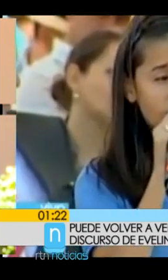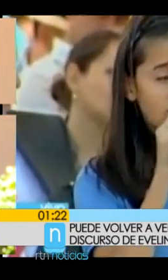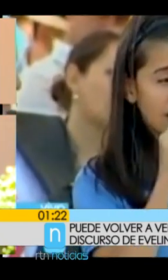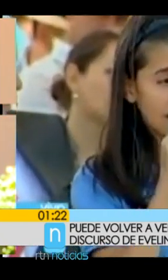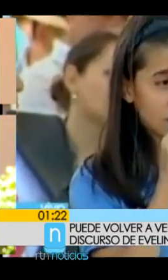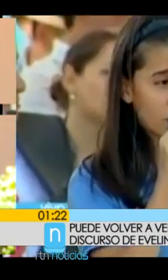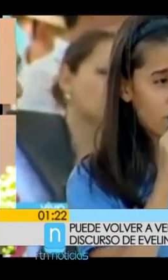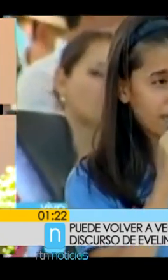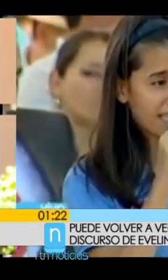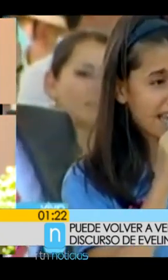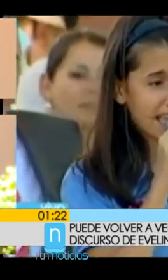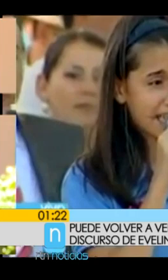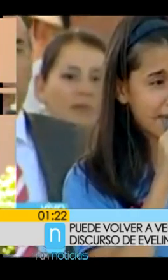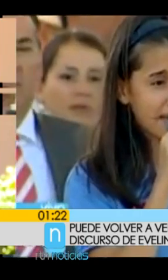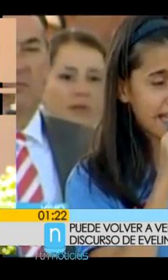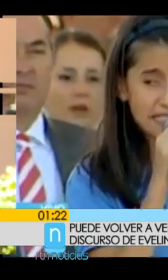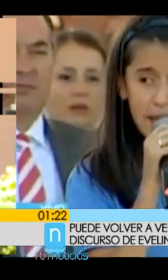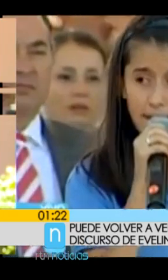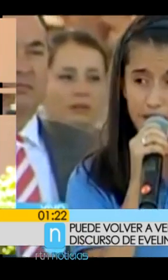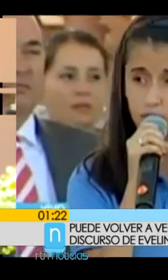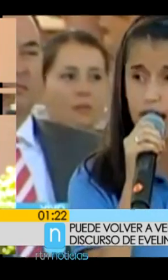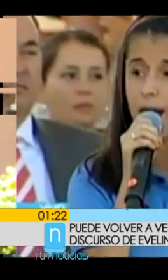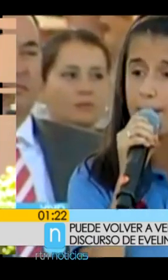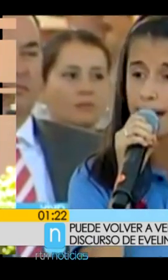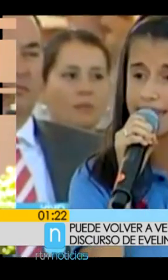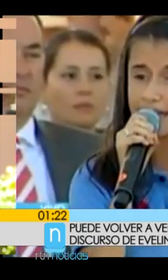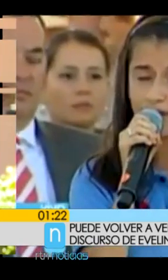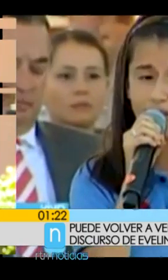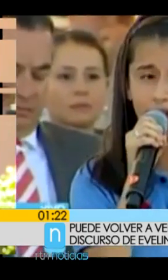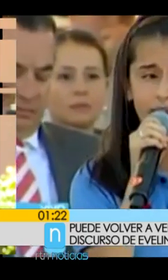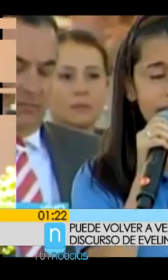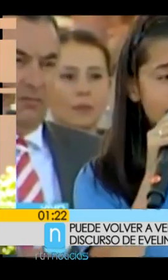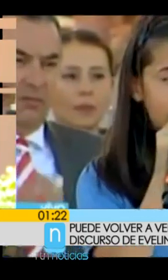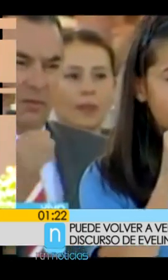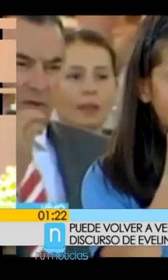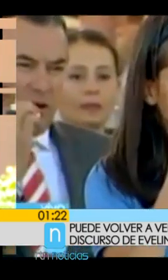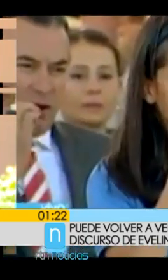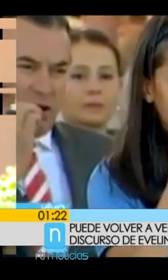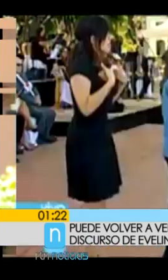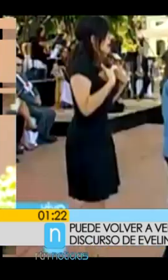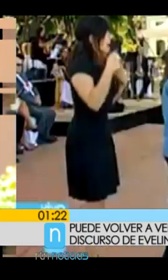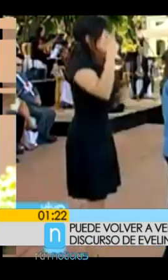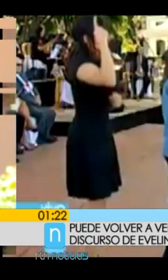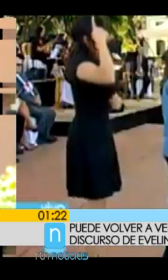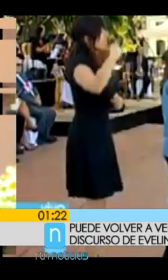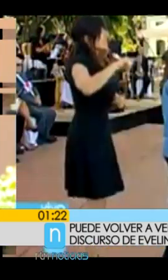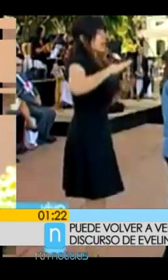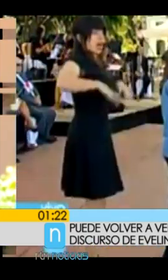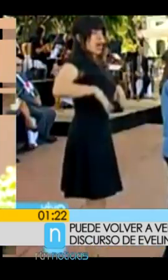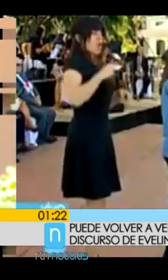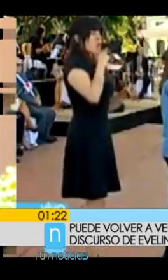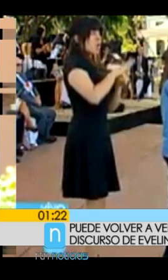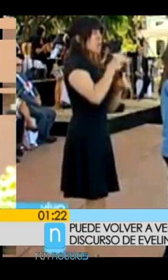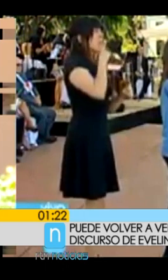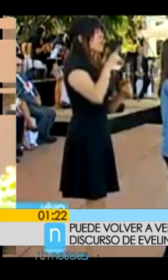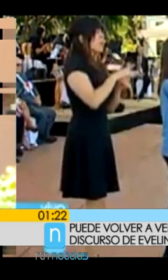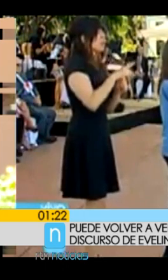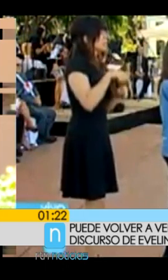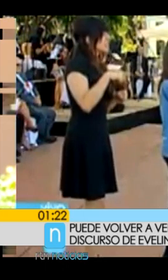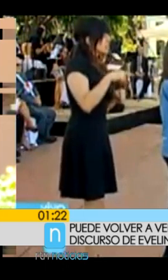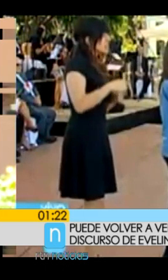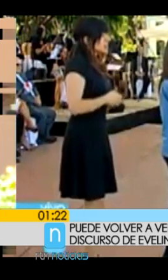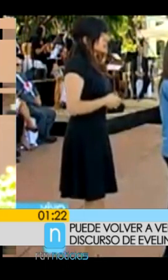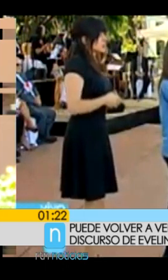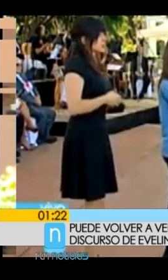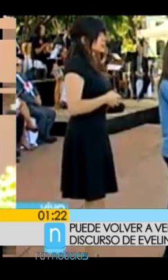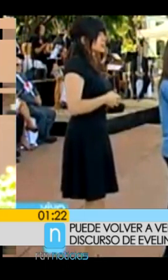lado, una sociedad corrupta llena de crímenes, basura, maltrato animal y políticos que no cumplen sus promesas.